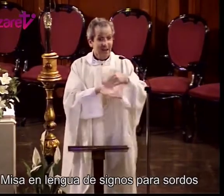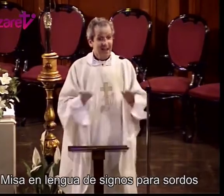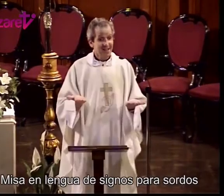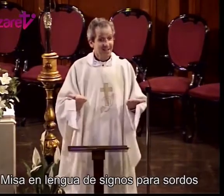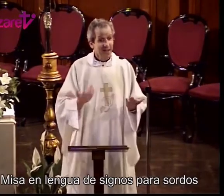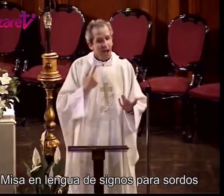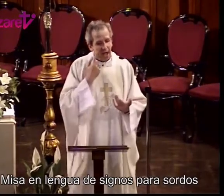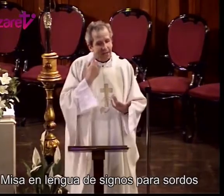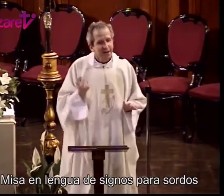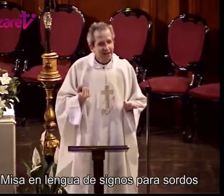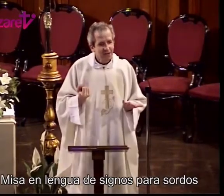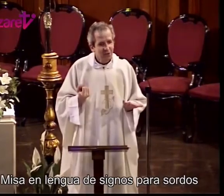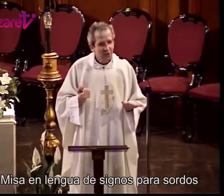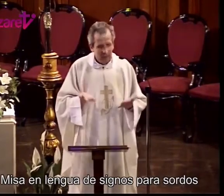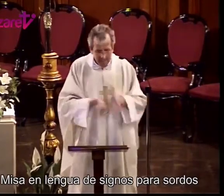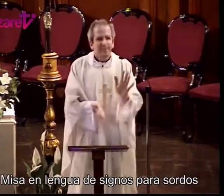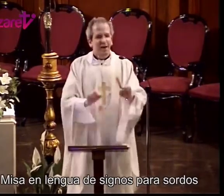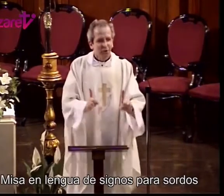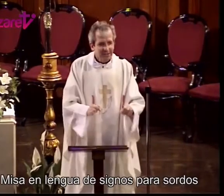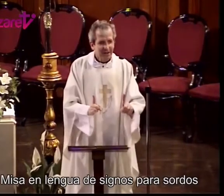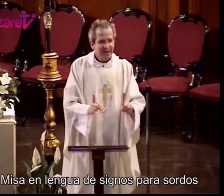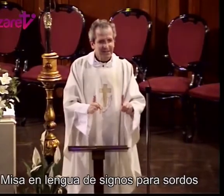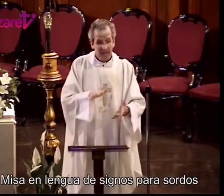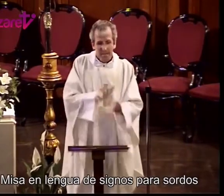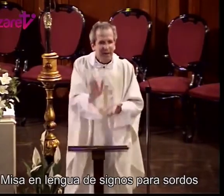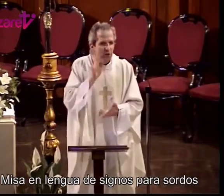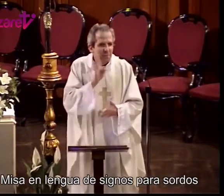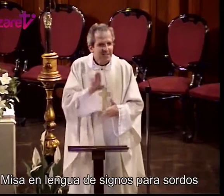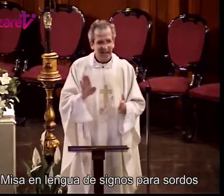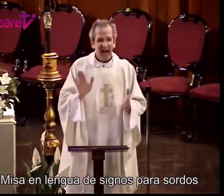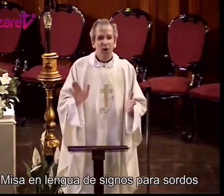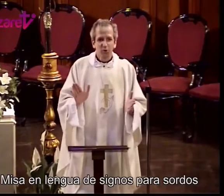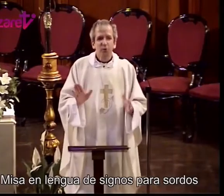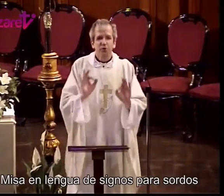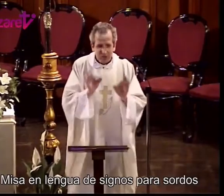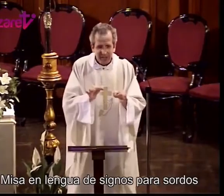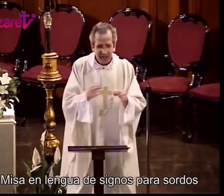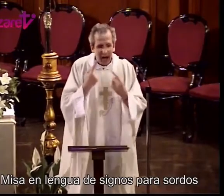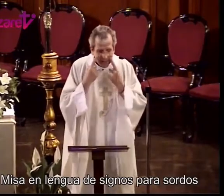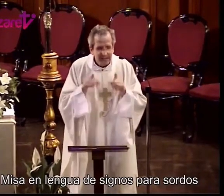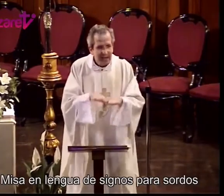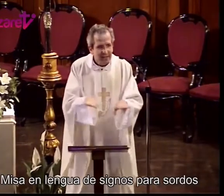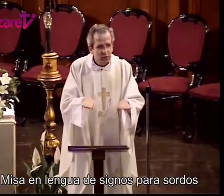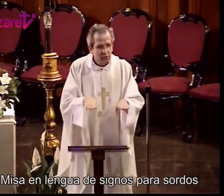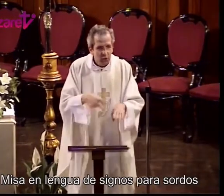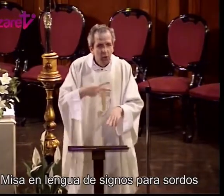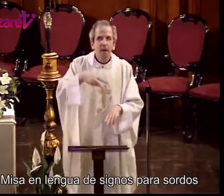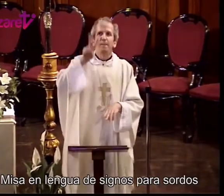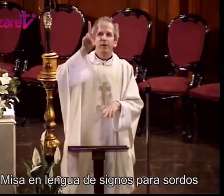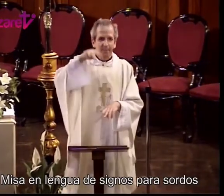calle, hay que mirar en el suelo para no resbalarse, para no pisar algo sucio, sí, hay que estar atentos al suelo, pero también hay